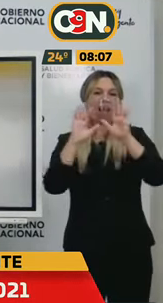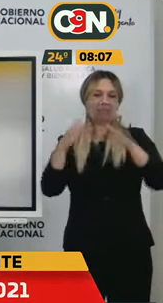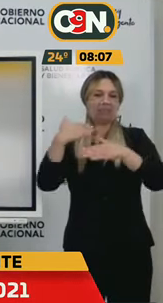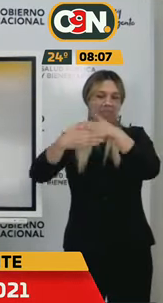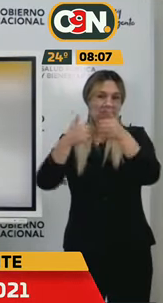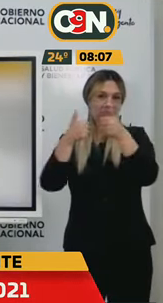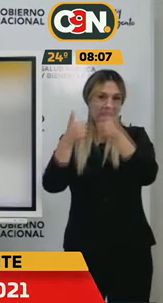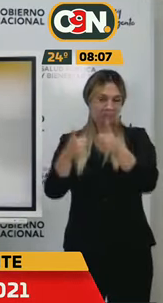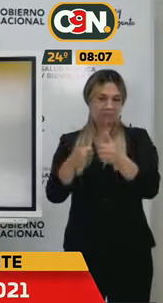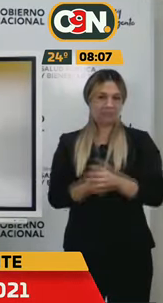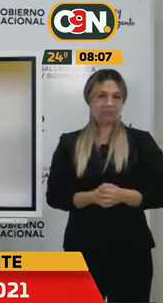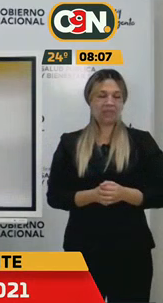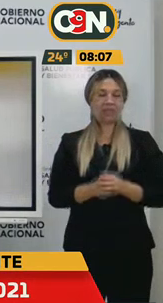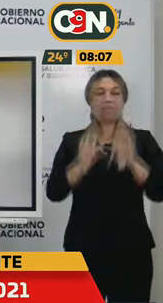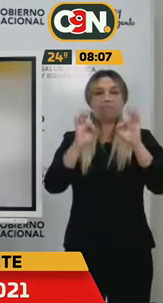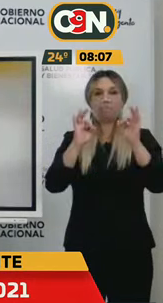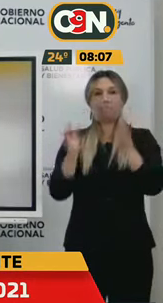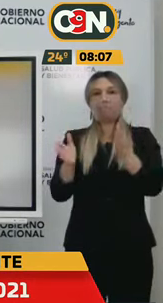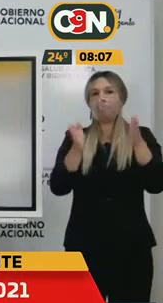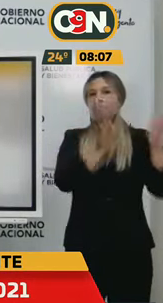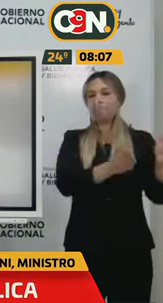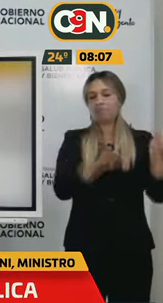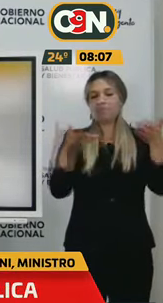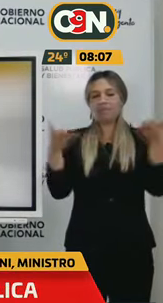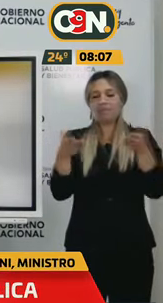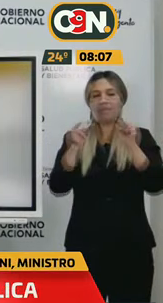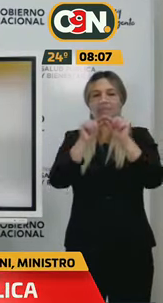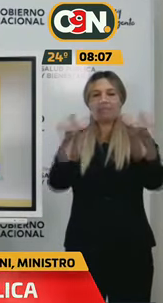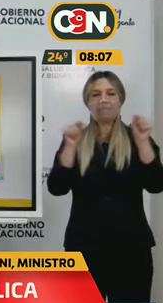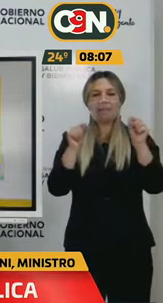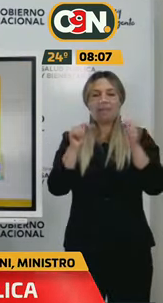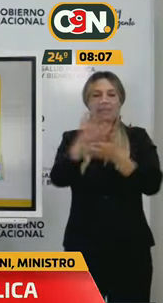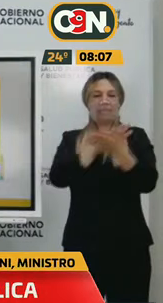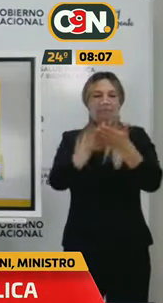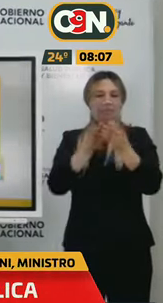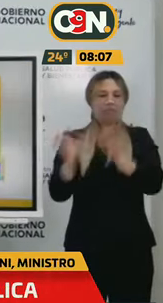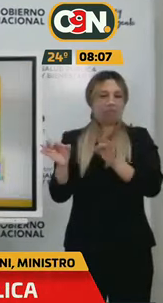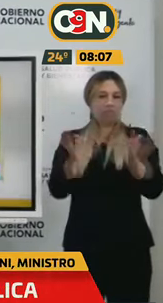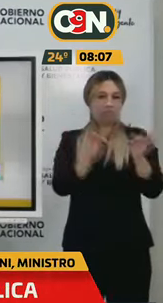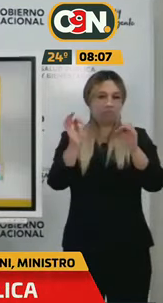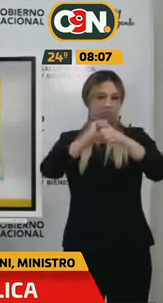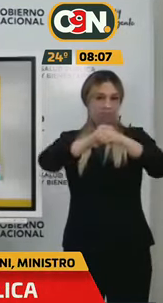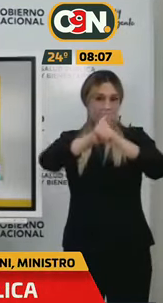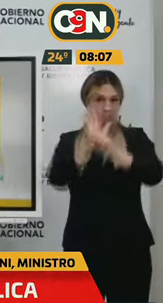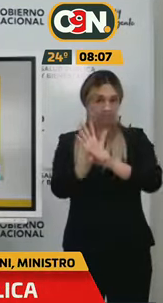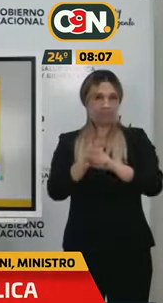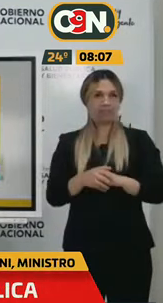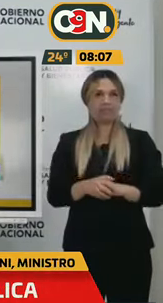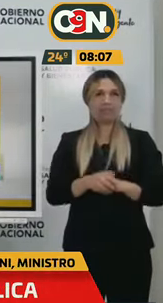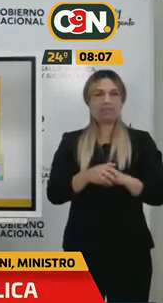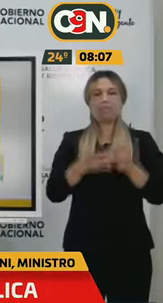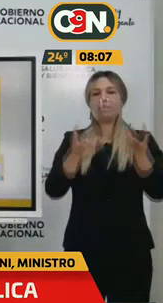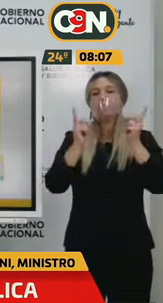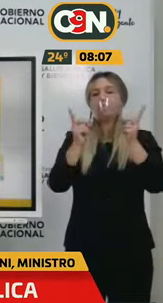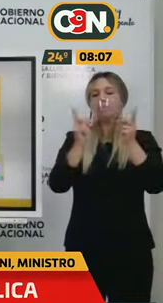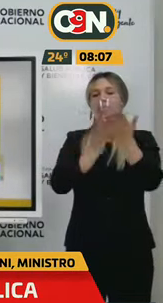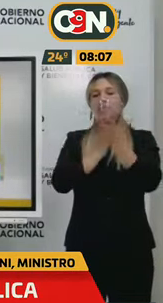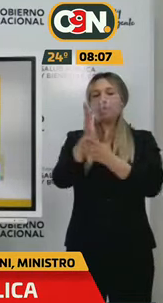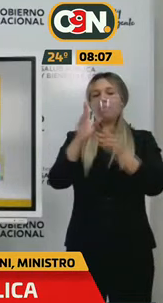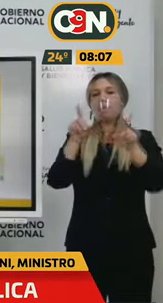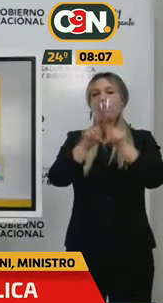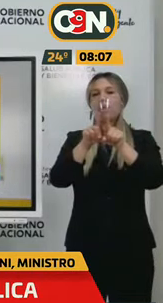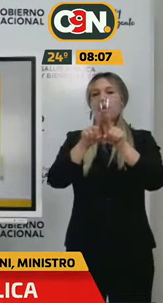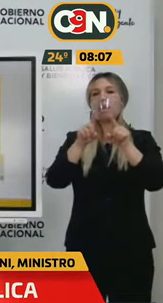Bueno, entrando un poco en la situación epidemiológica del COVID, siempre teniendo un contexto un poco más